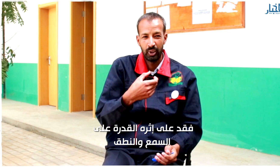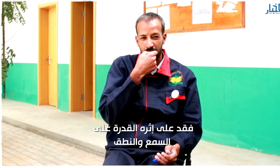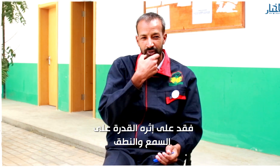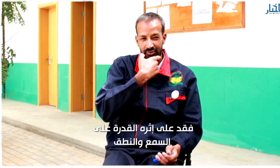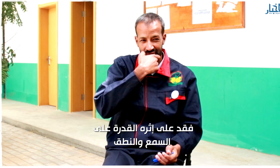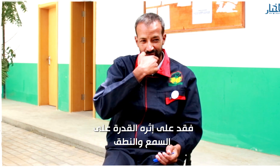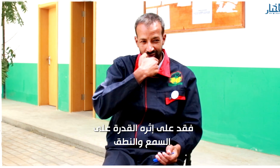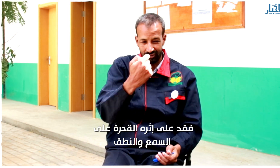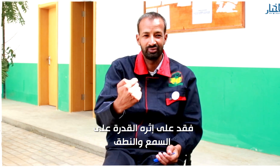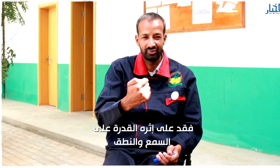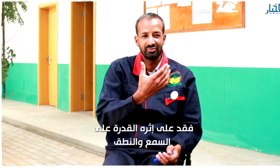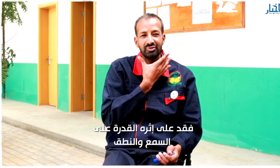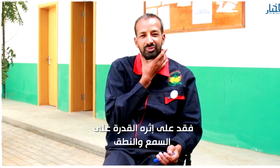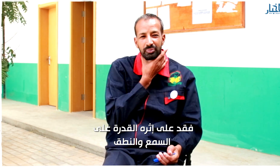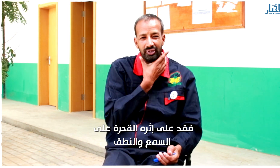له ما خلق له